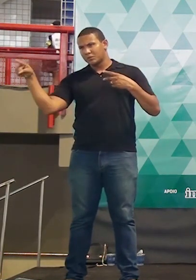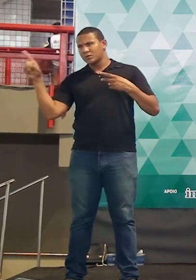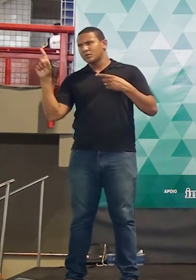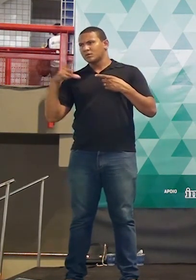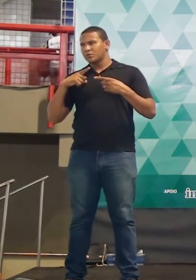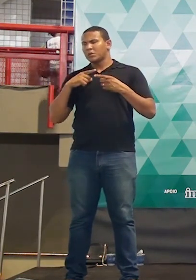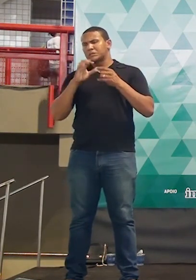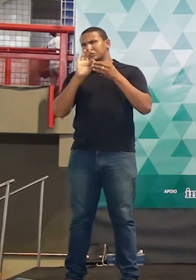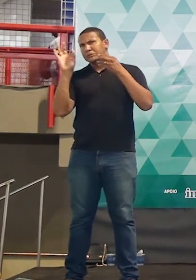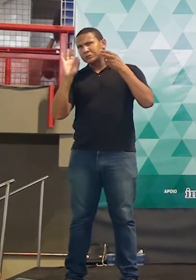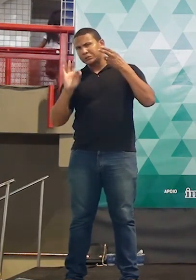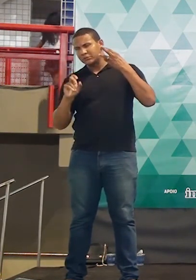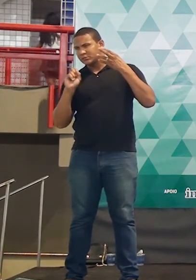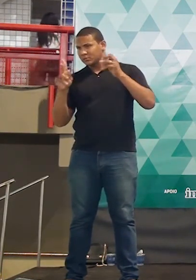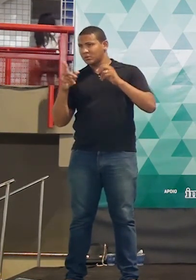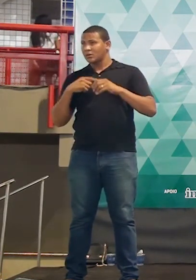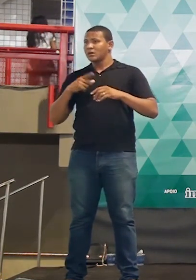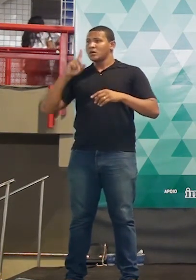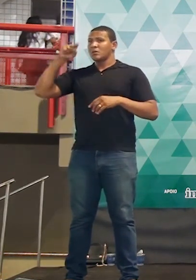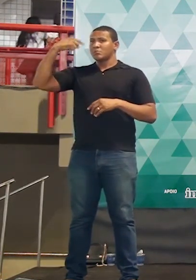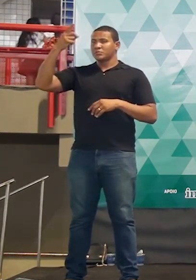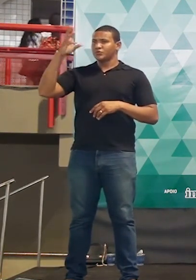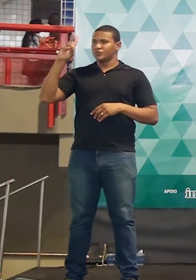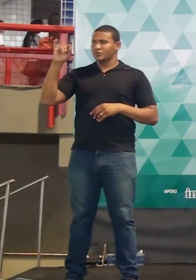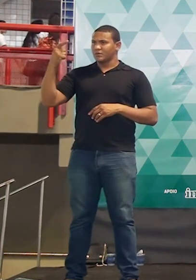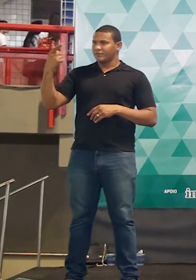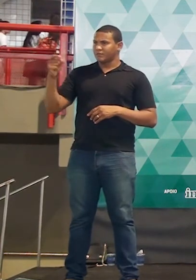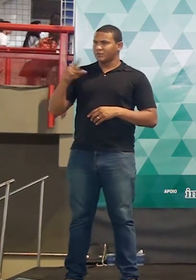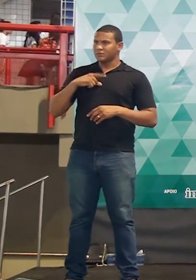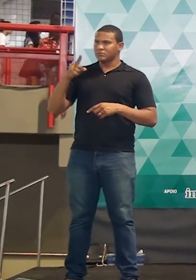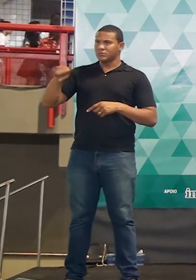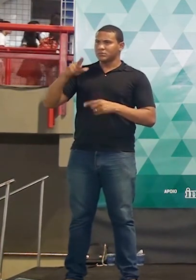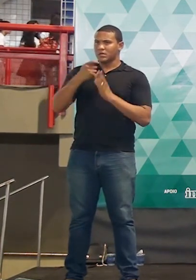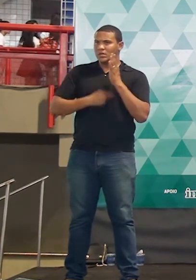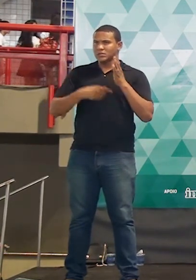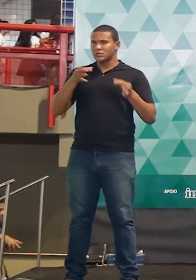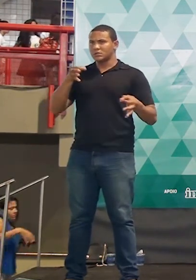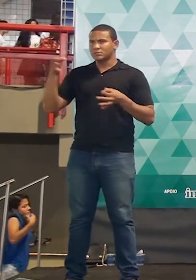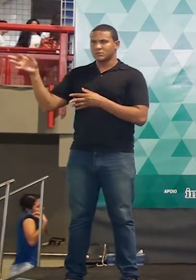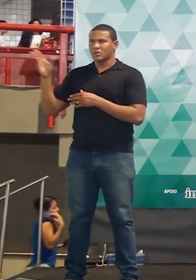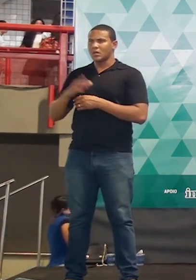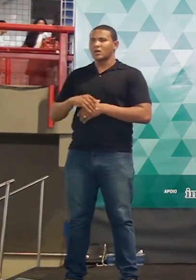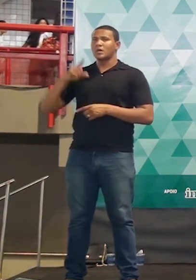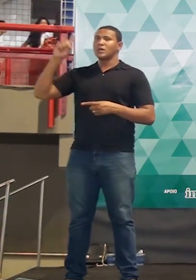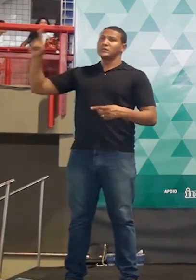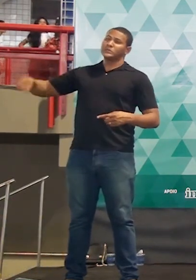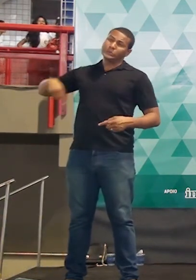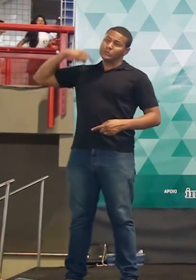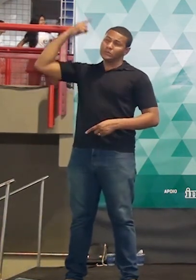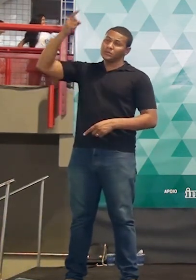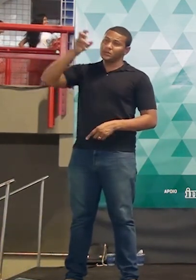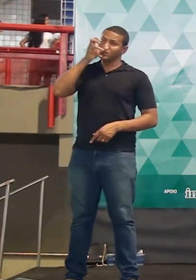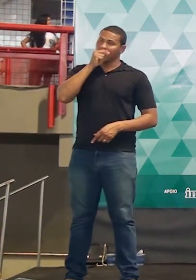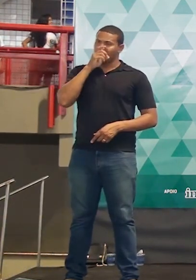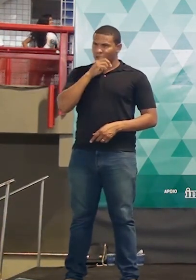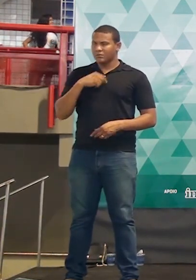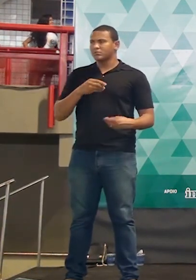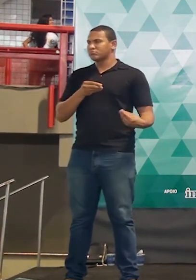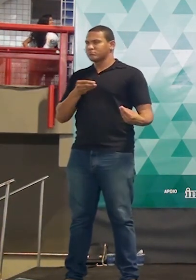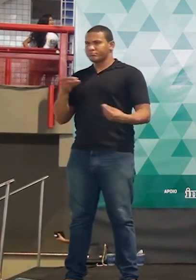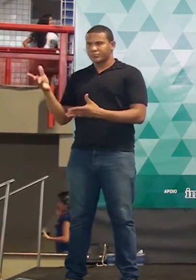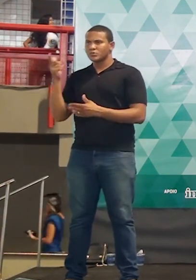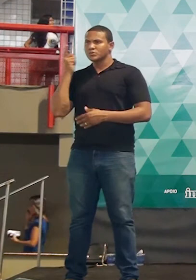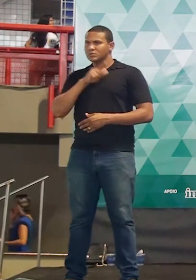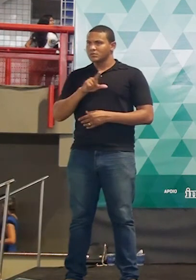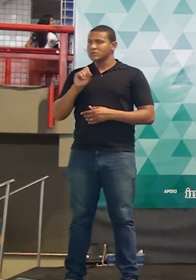redação. Entrega aqui e você recebe no final de semana seguinte. Cheguem mais